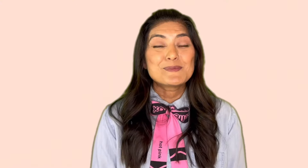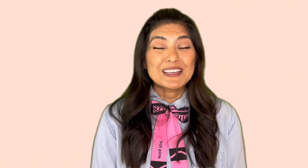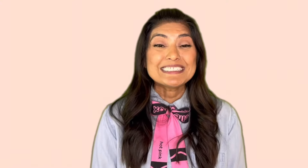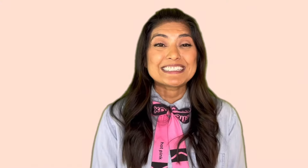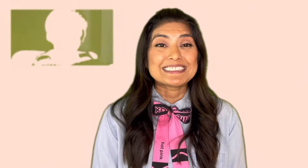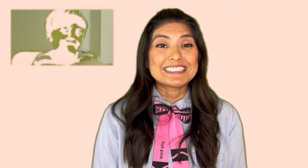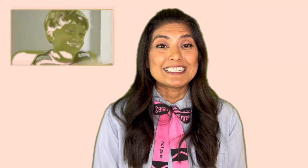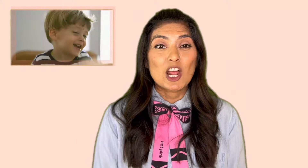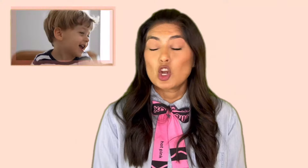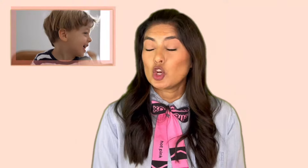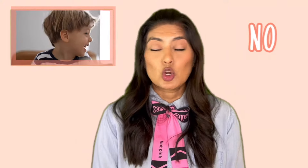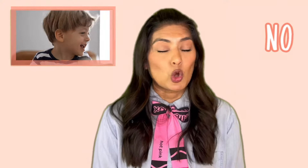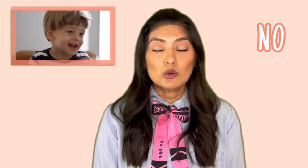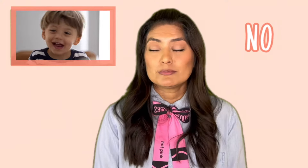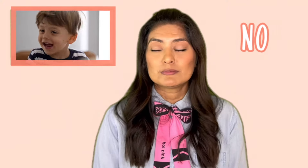¿Puedes decir no?